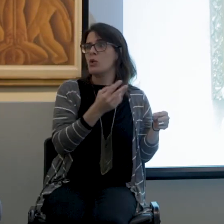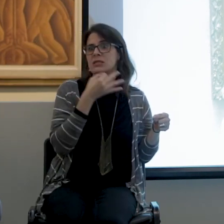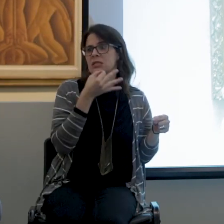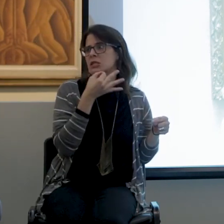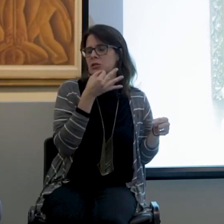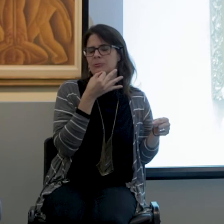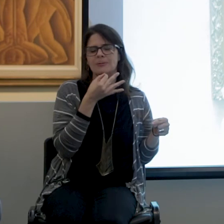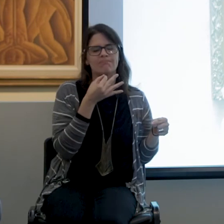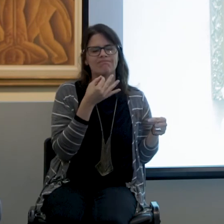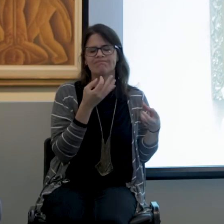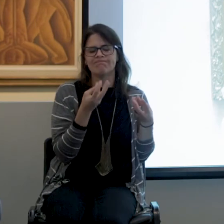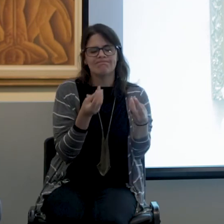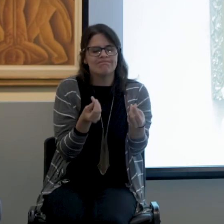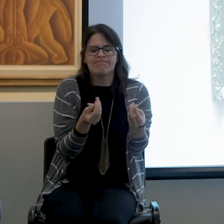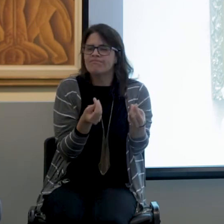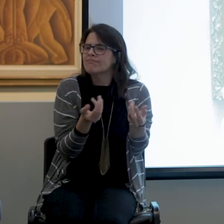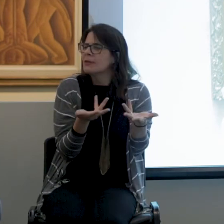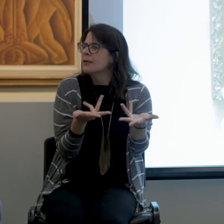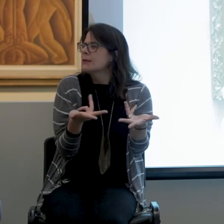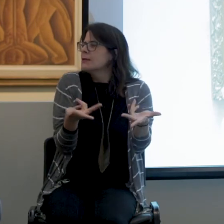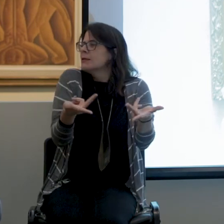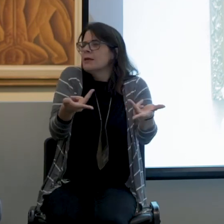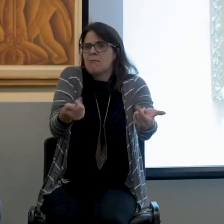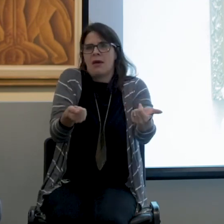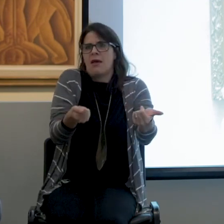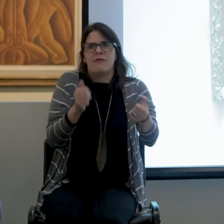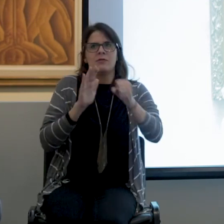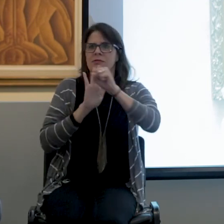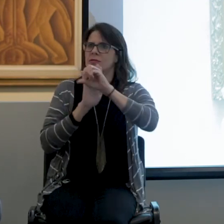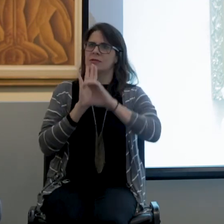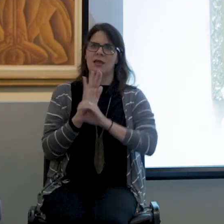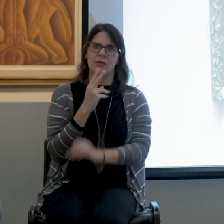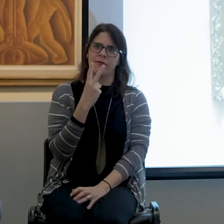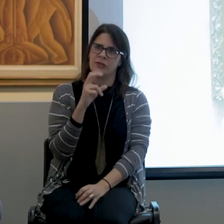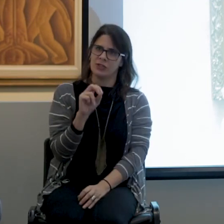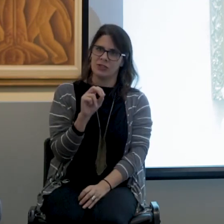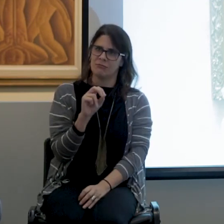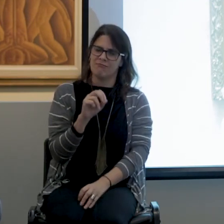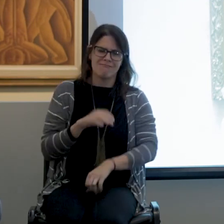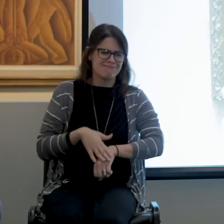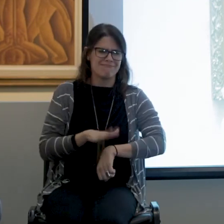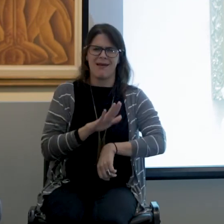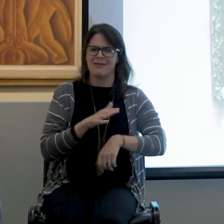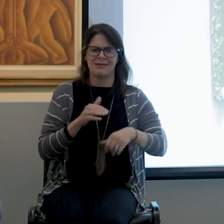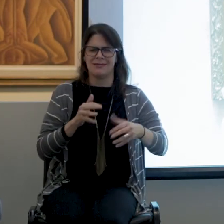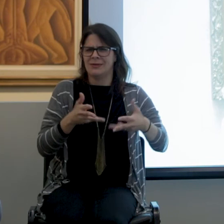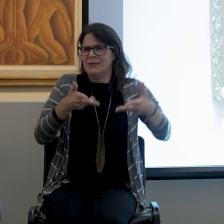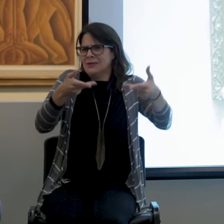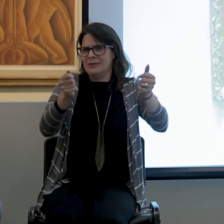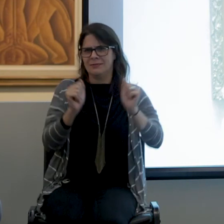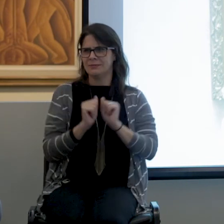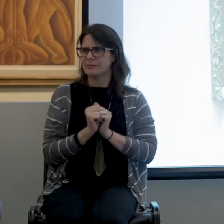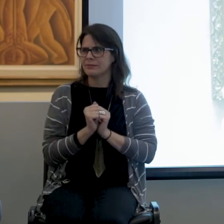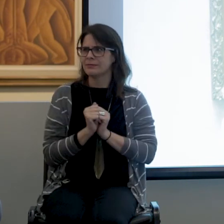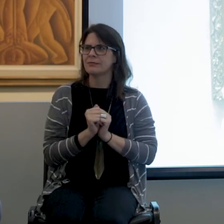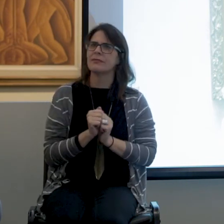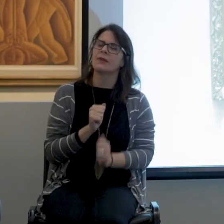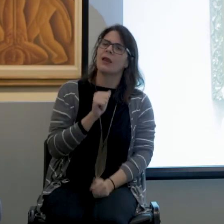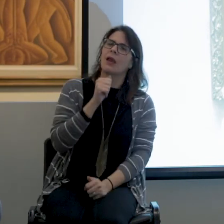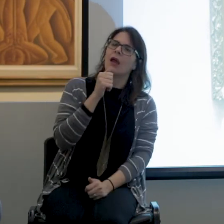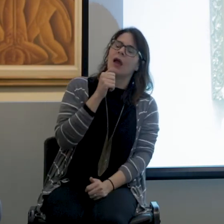dois mais brilhantes. Na minha opinião, são os dois mais brilhantes. O norte-americano Clement Greenberg